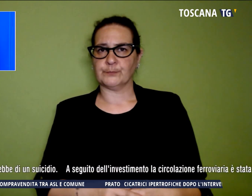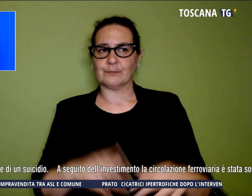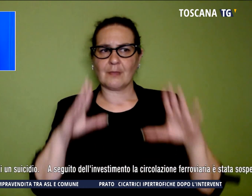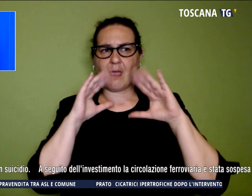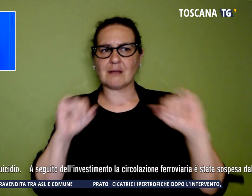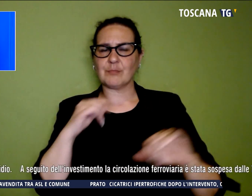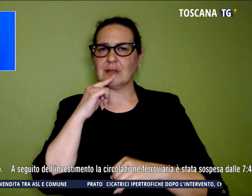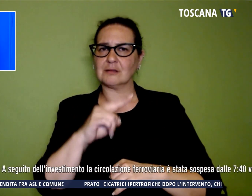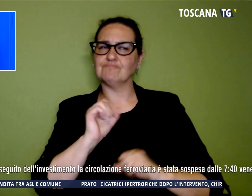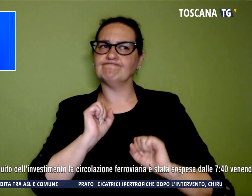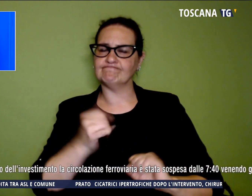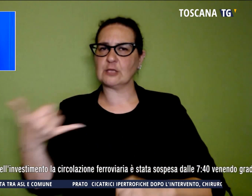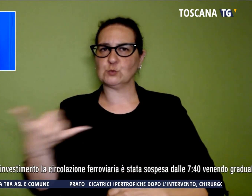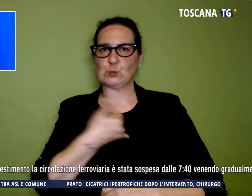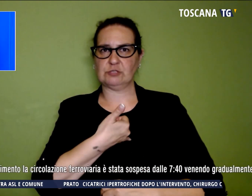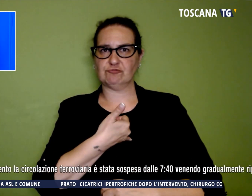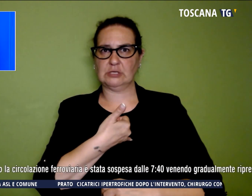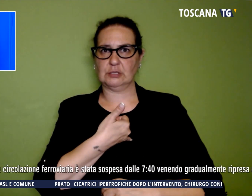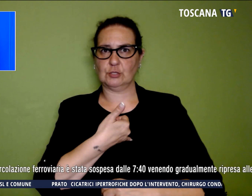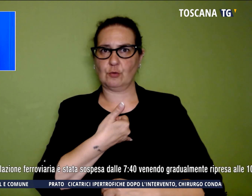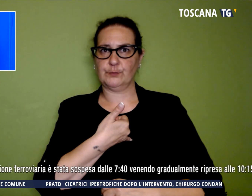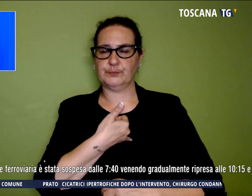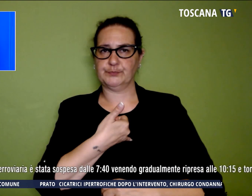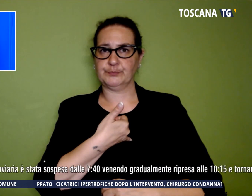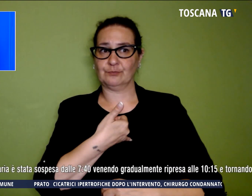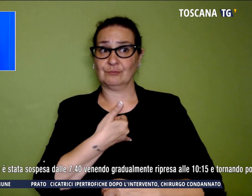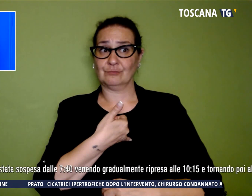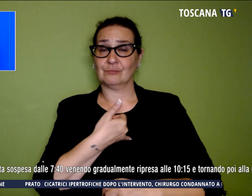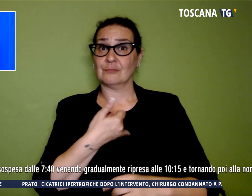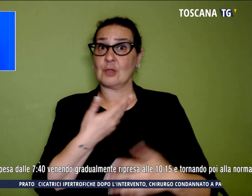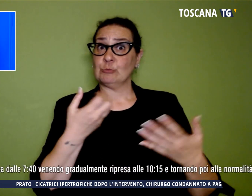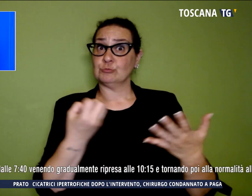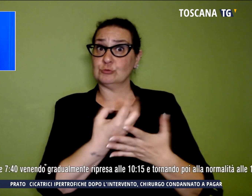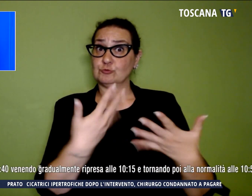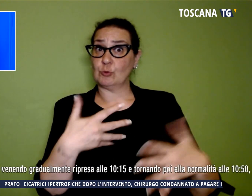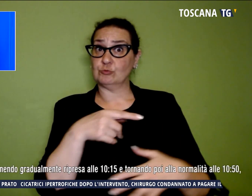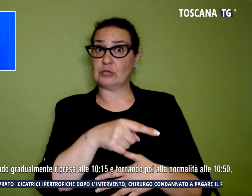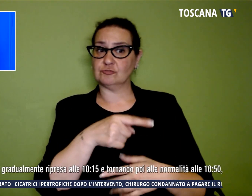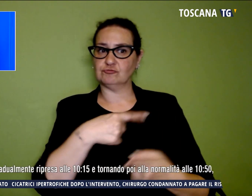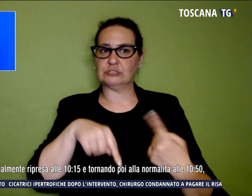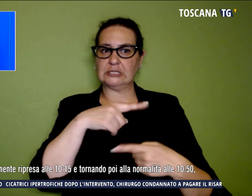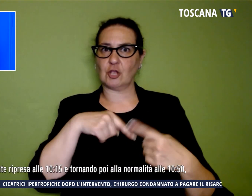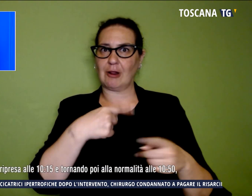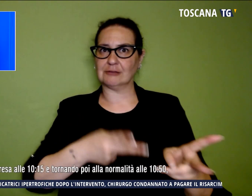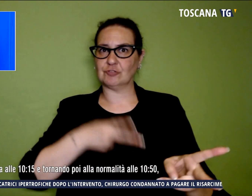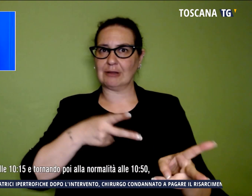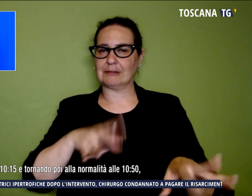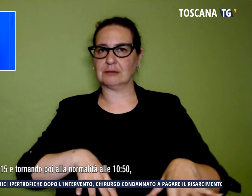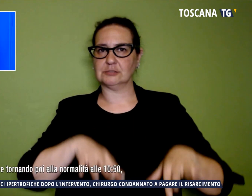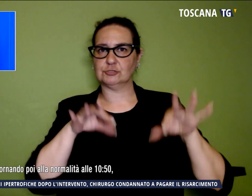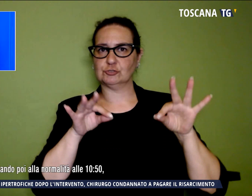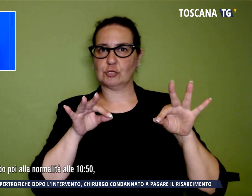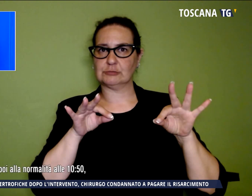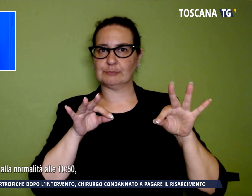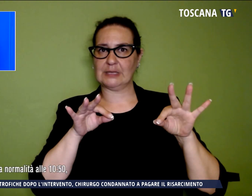suicidio. A seguito dell'investimento, la circolazione è stata sospesa dalle